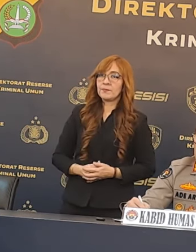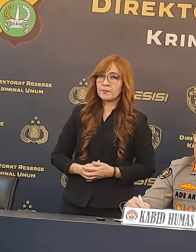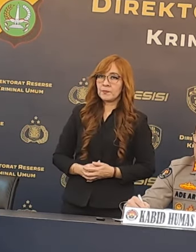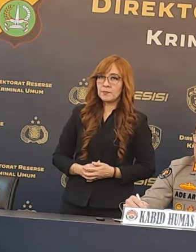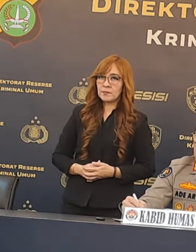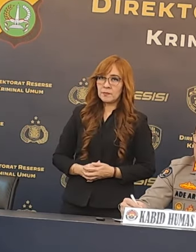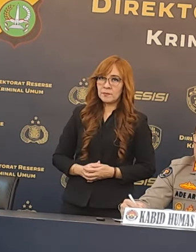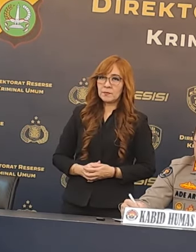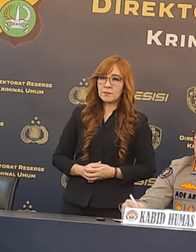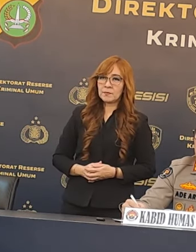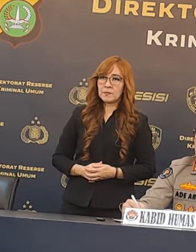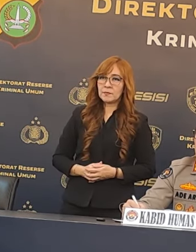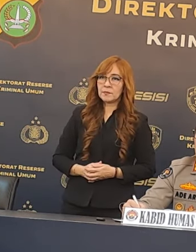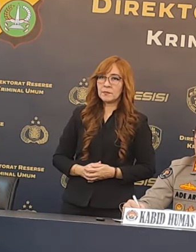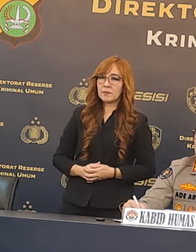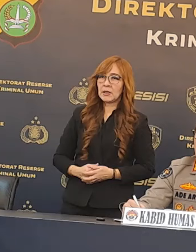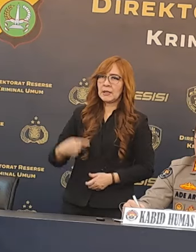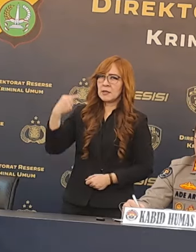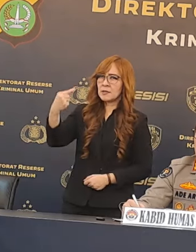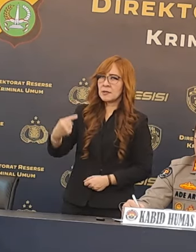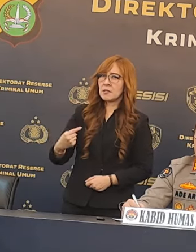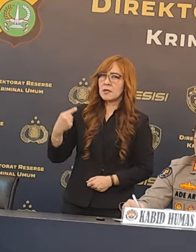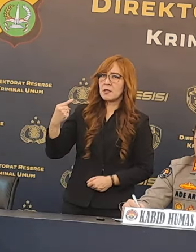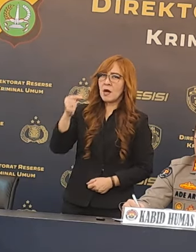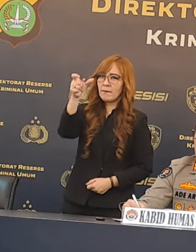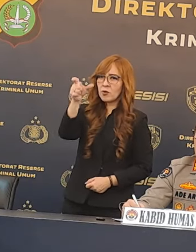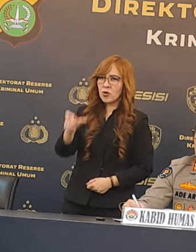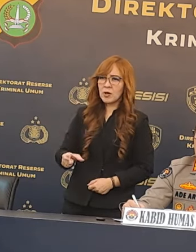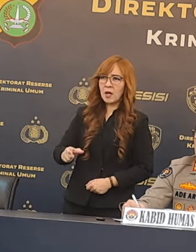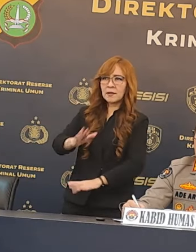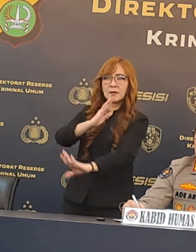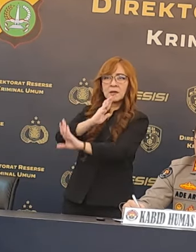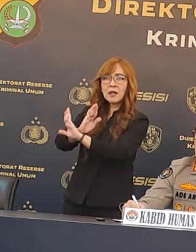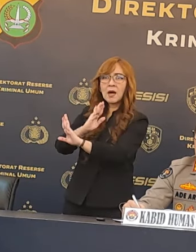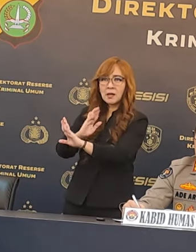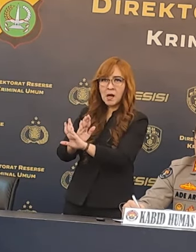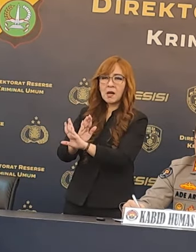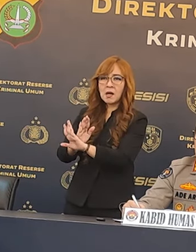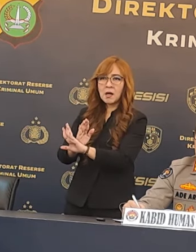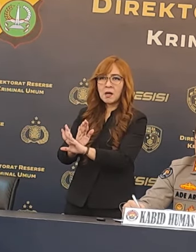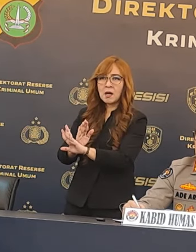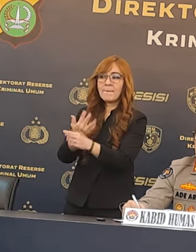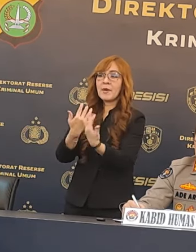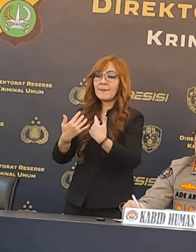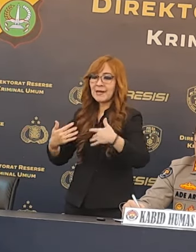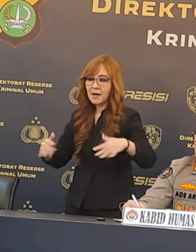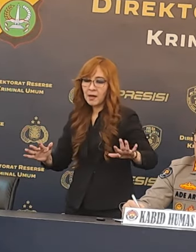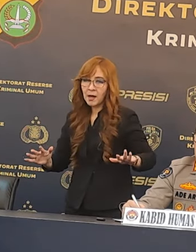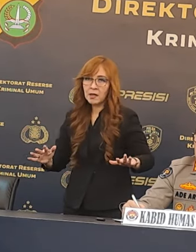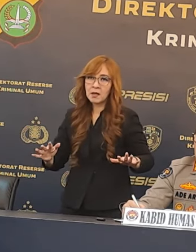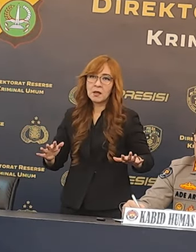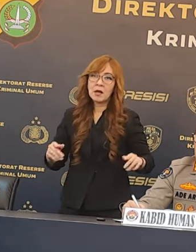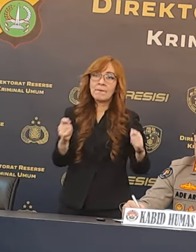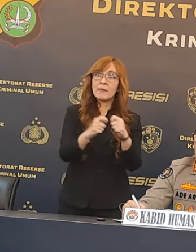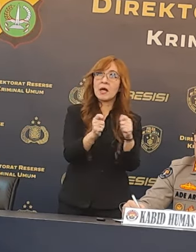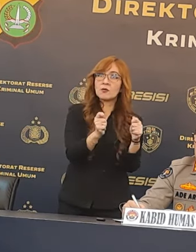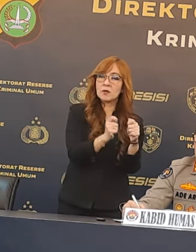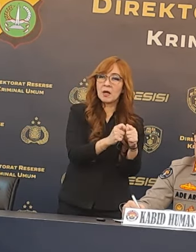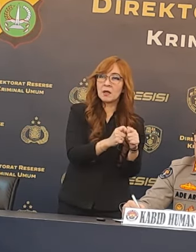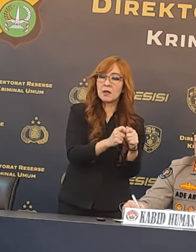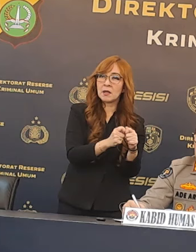tindak pidana setiap orang dilarang menempatkan, membiarkan,